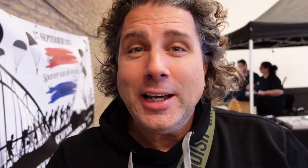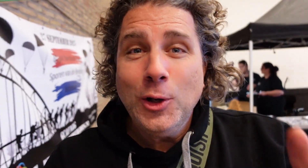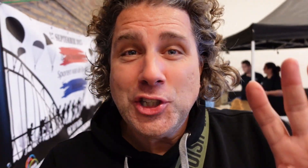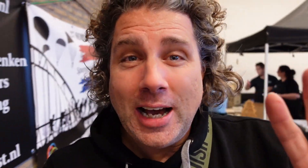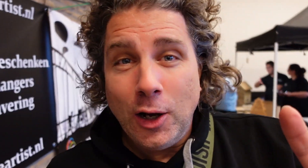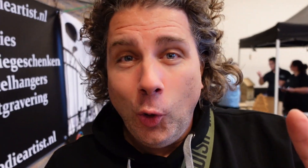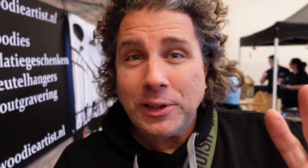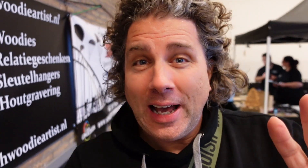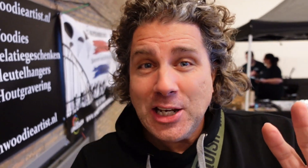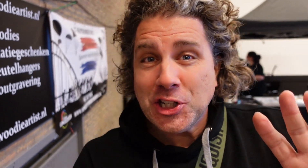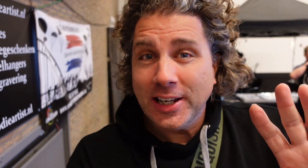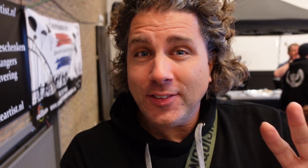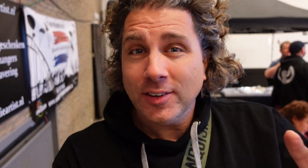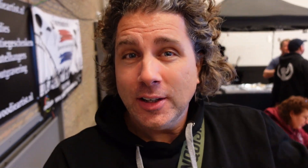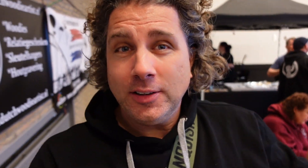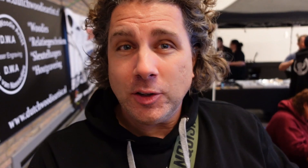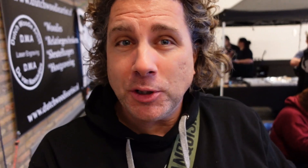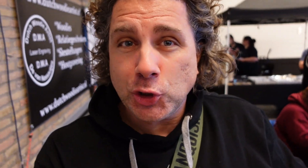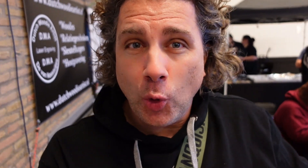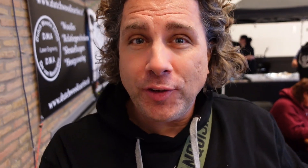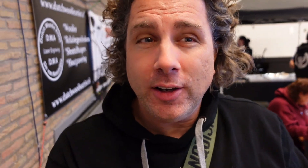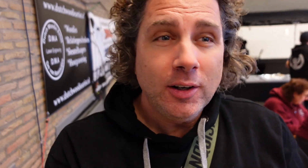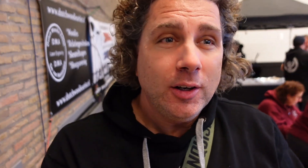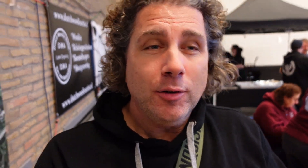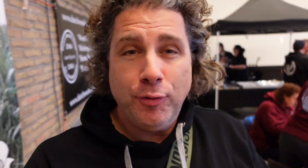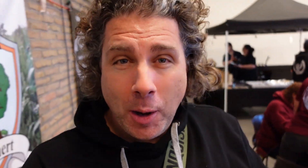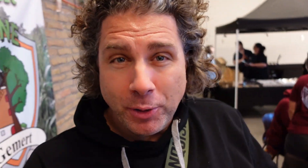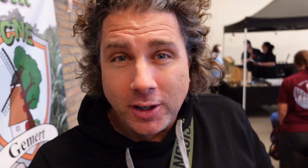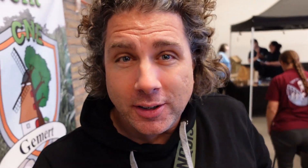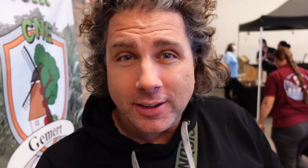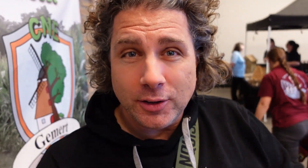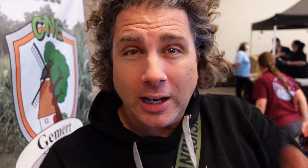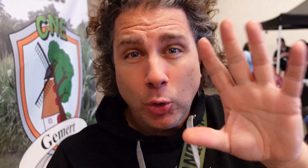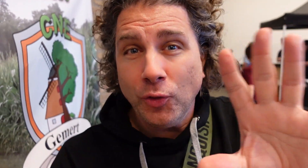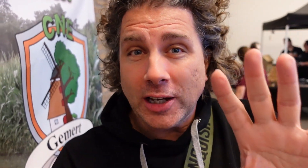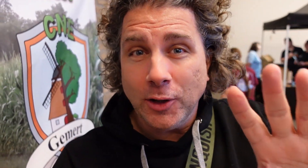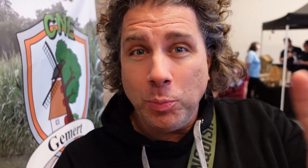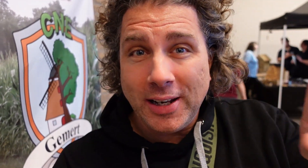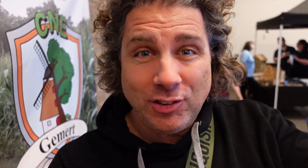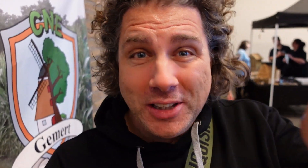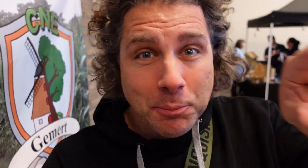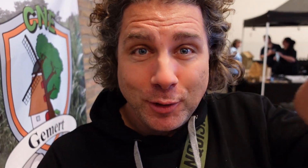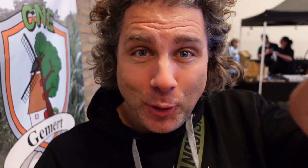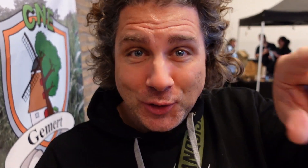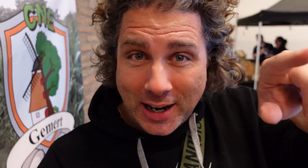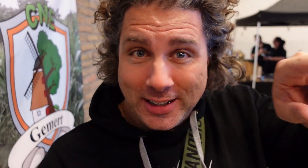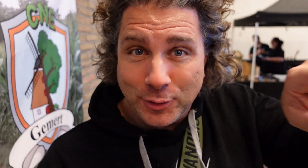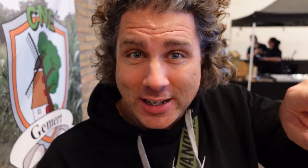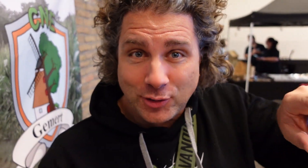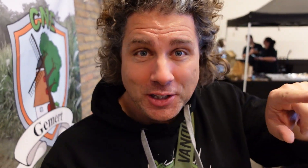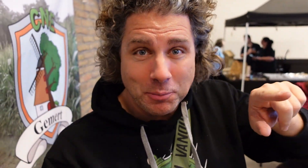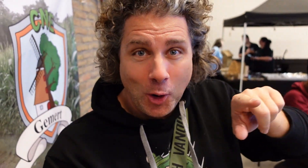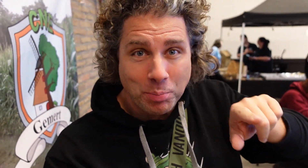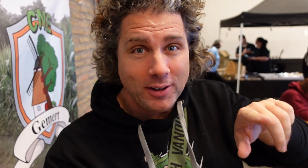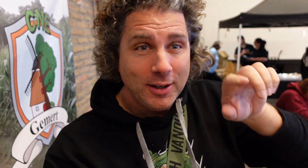Ja en jullie zagen al op het lijstje net dat de mascotte Wapper rond gaat lopen en ik zie hem gewoon daar in de